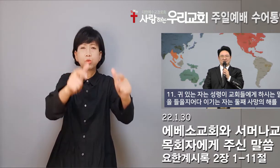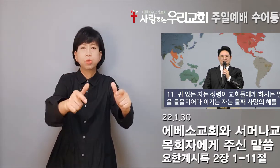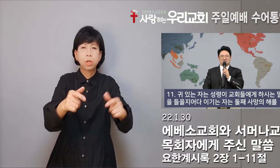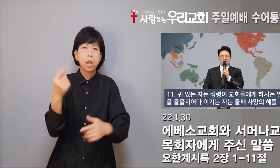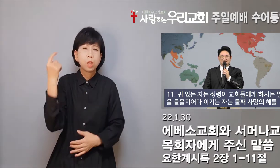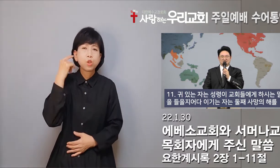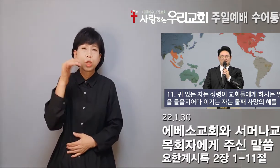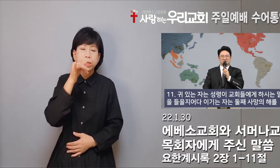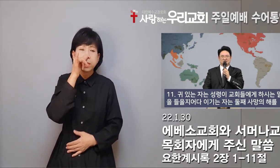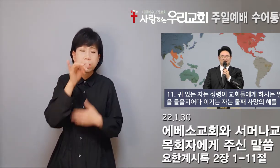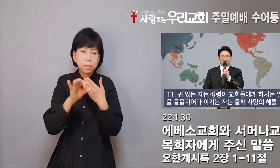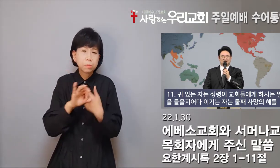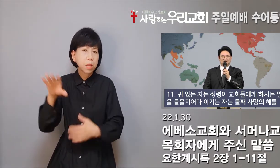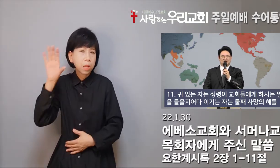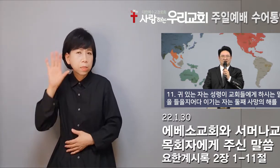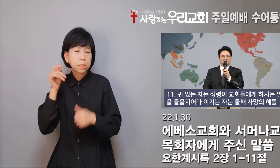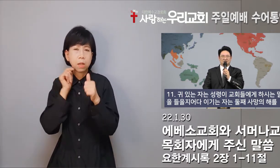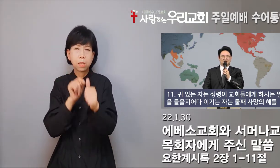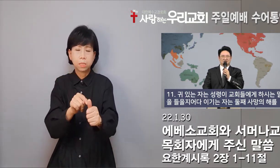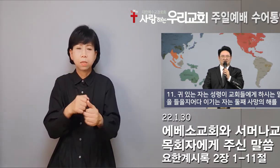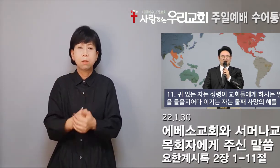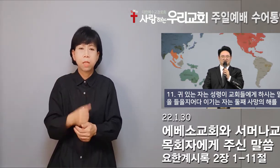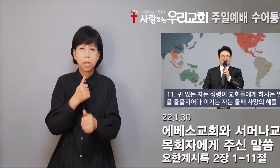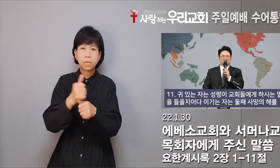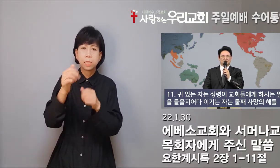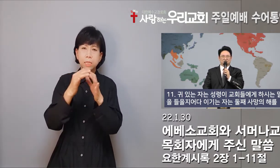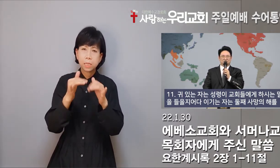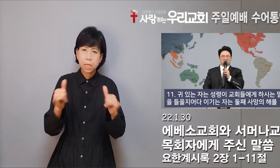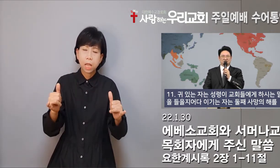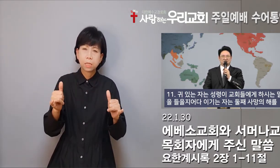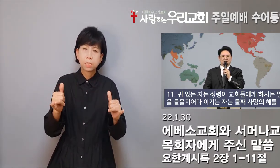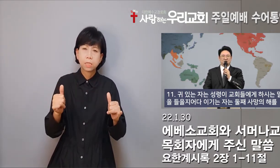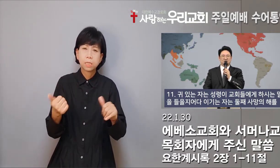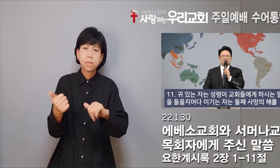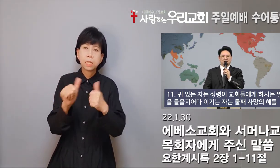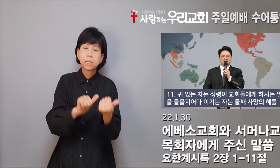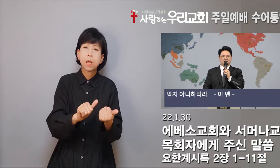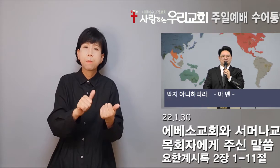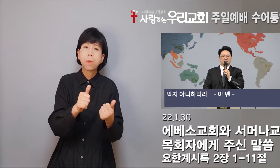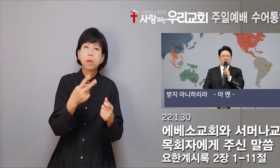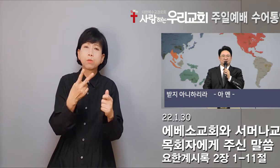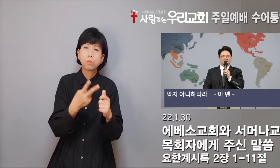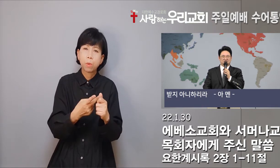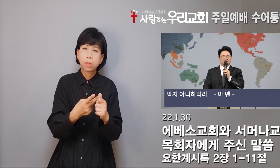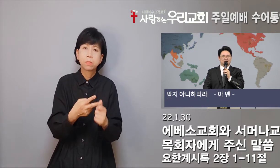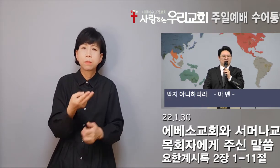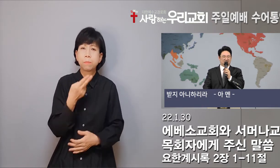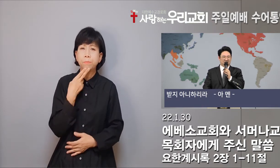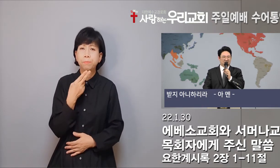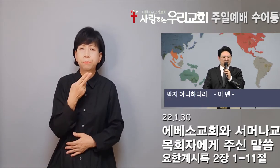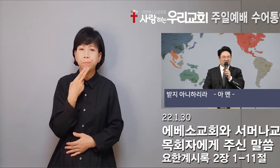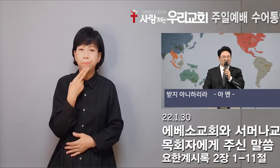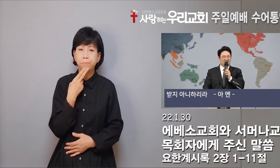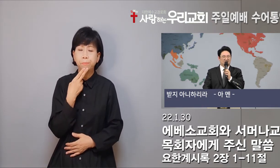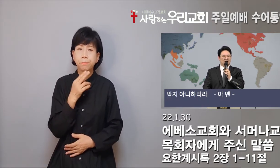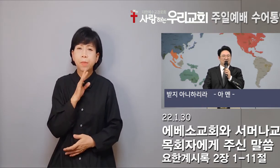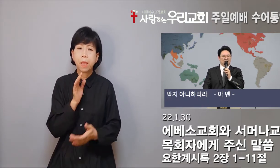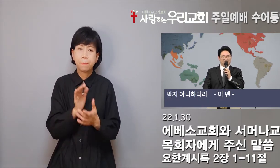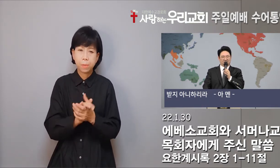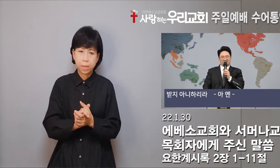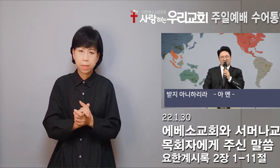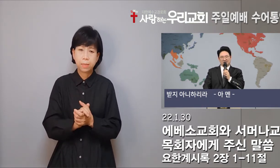교회들에게 하시는 말씀을 들을지어다. 이기는 자는 둘째 사망의 해를 받지